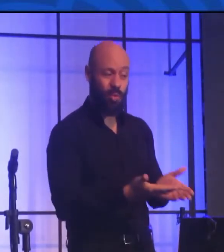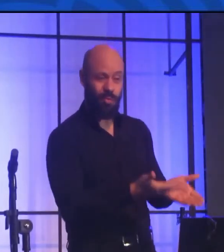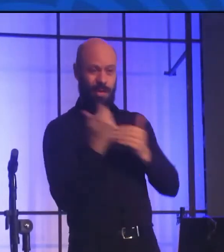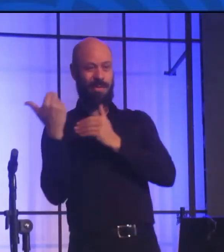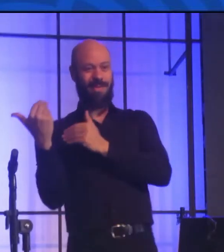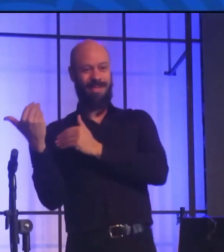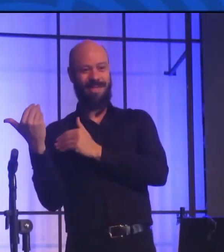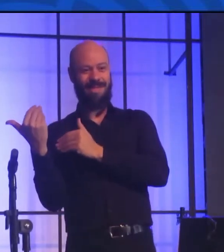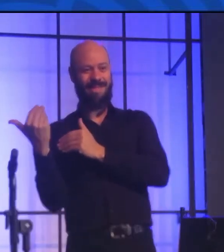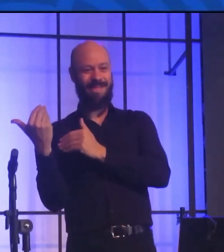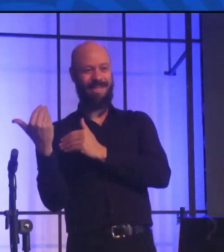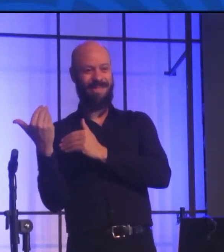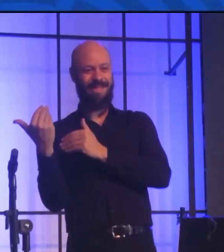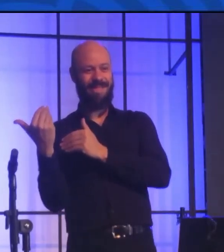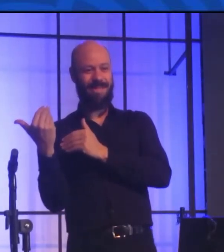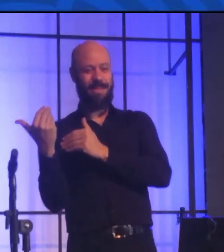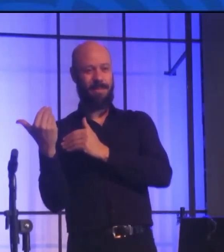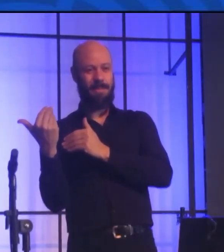se Deus quiser,